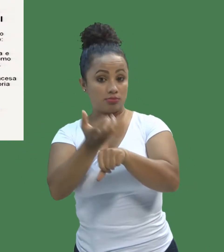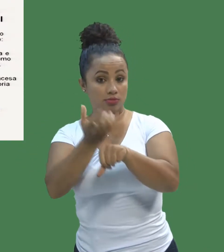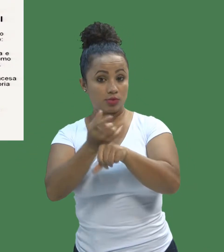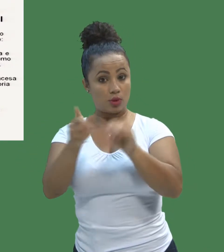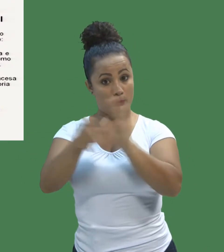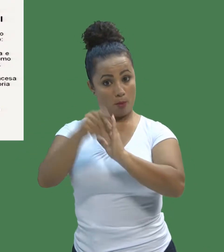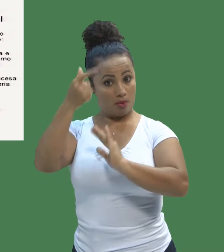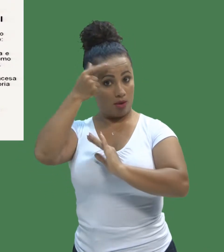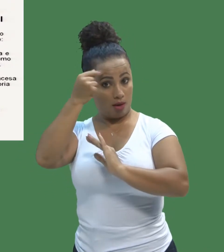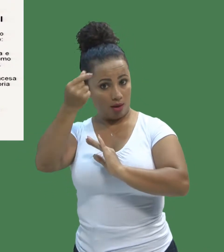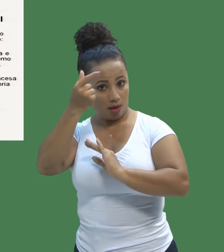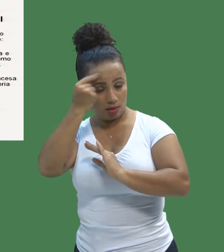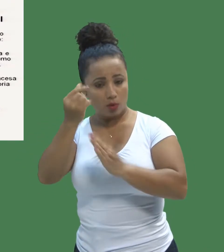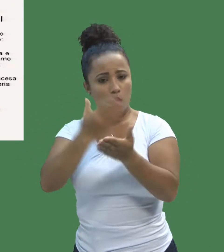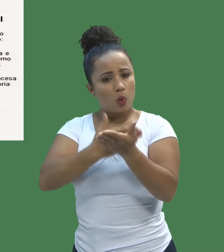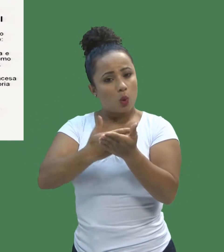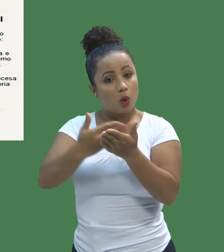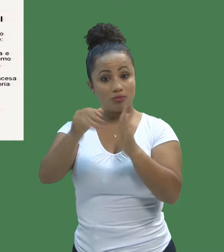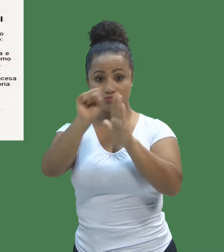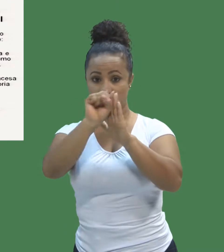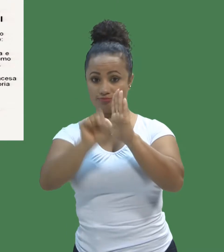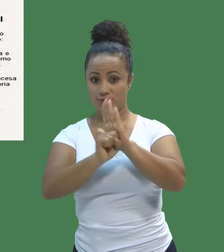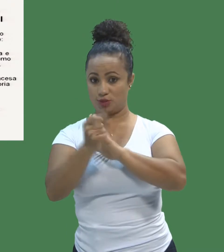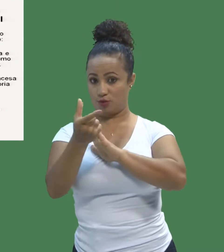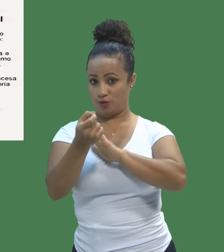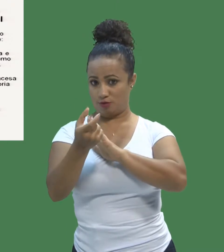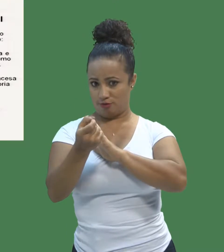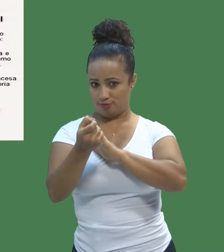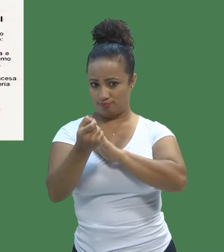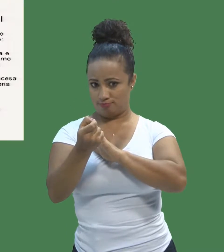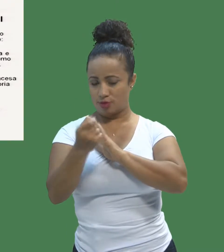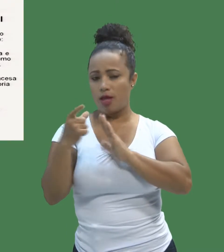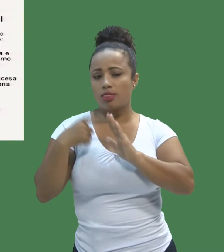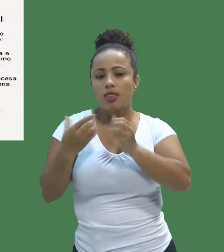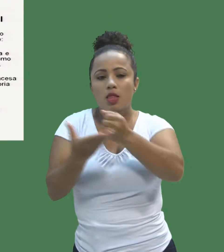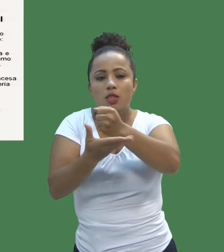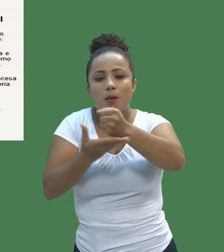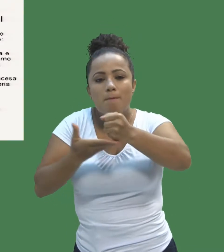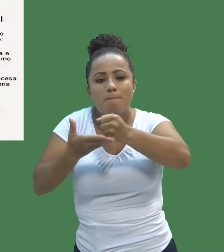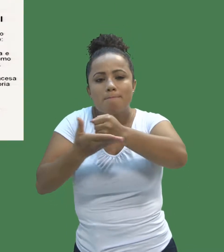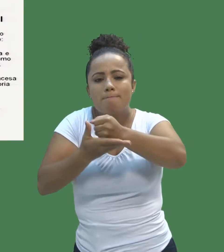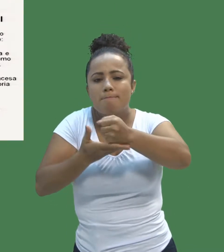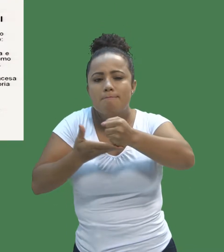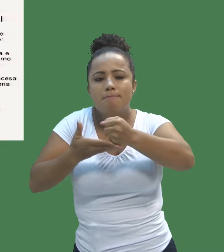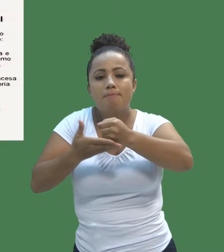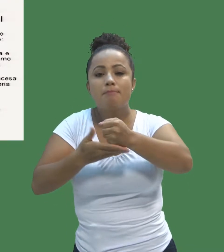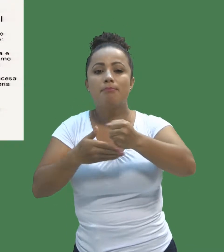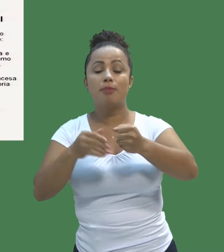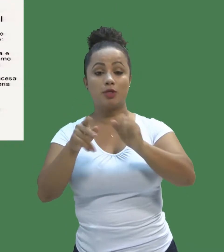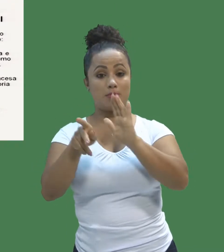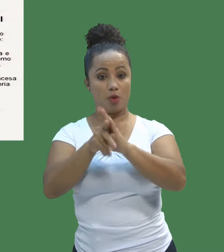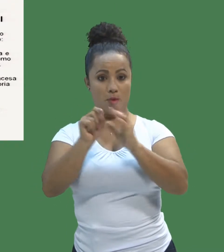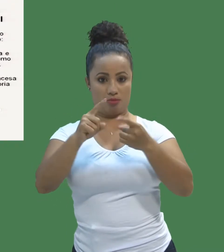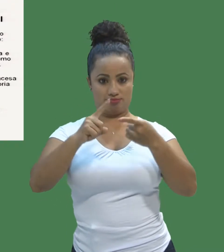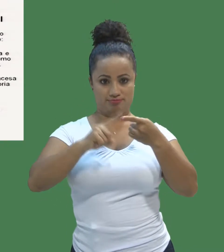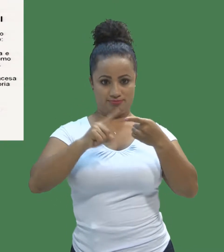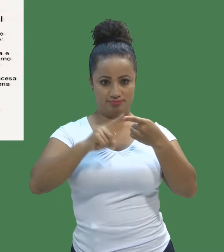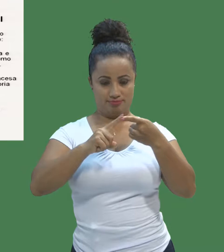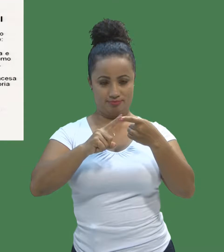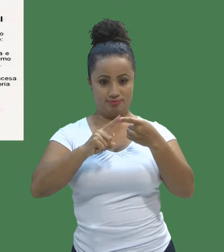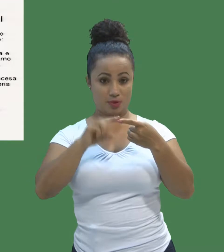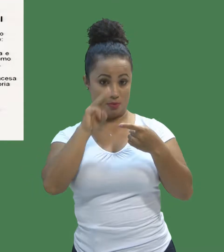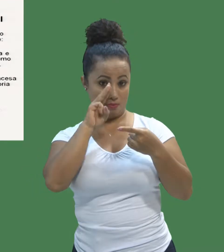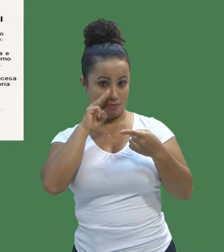pilar os fundamentos de Karl Marx, com a explicação sociológica dialética e